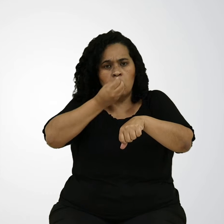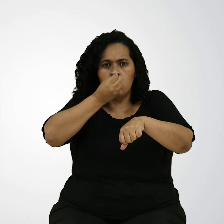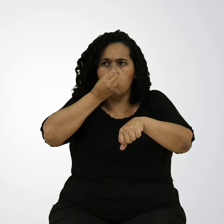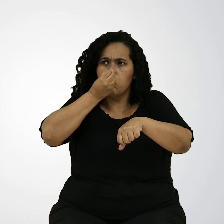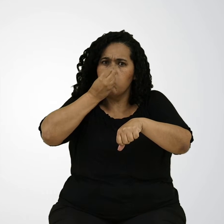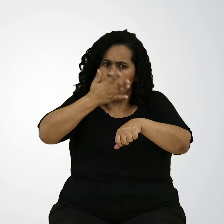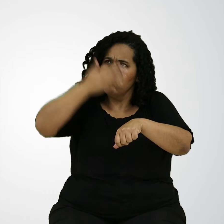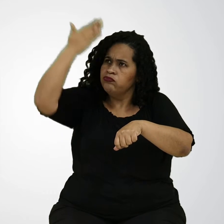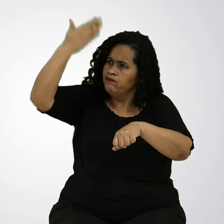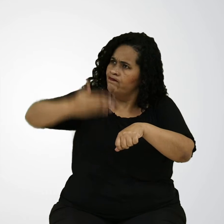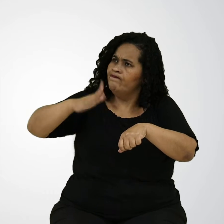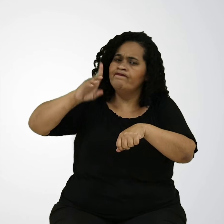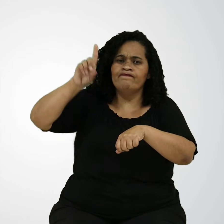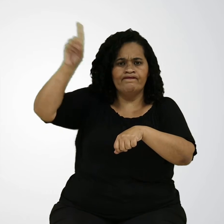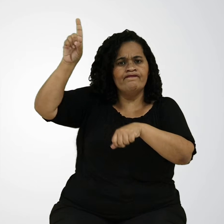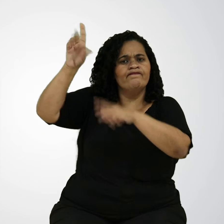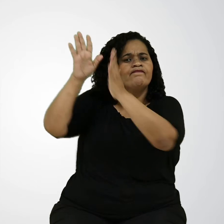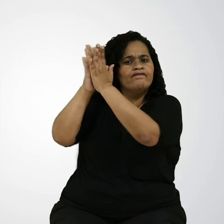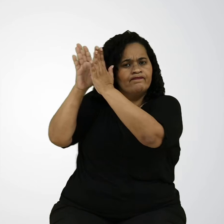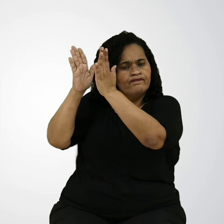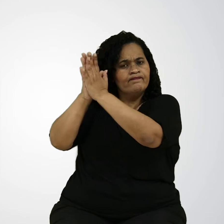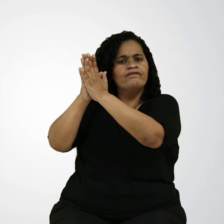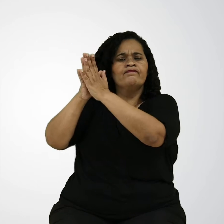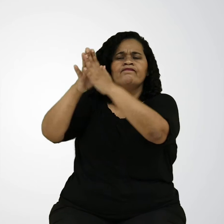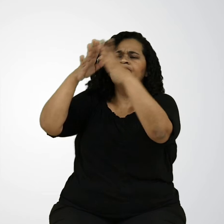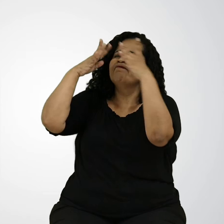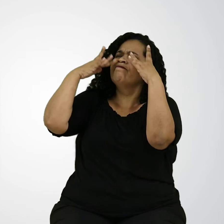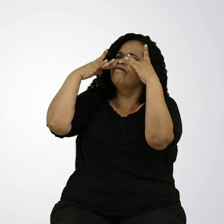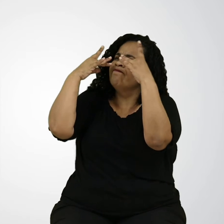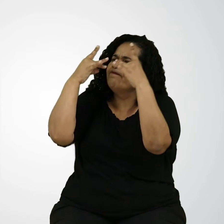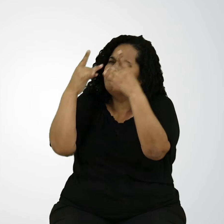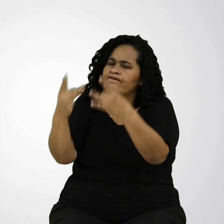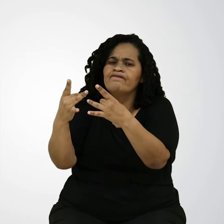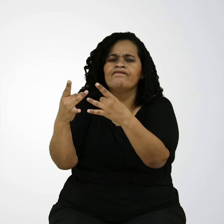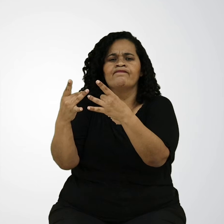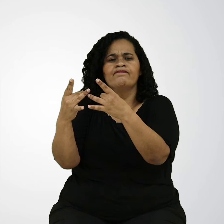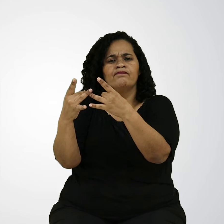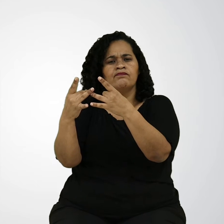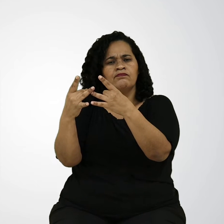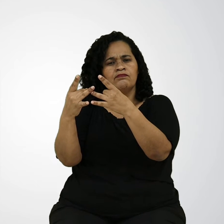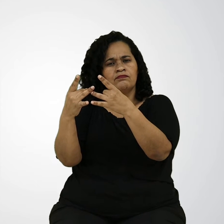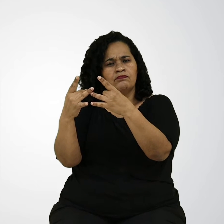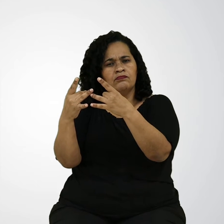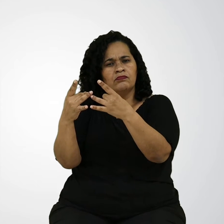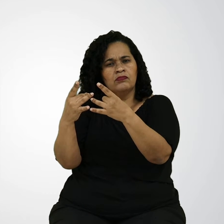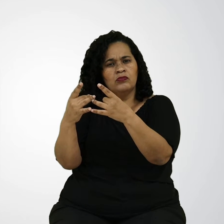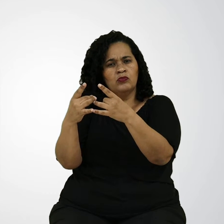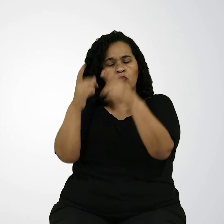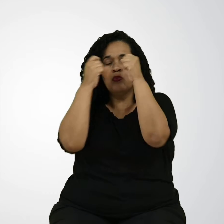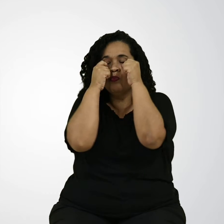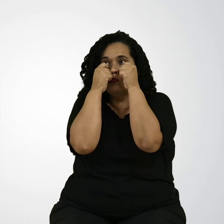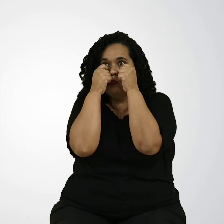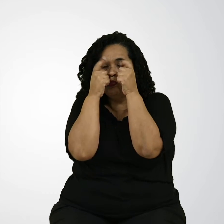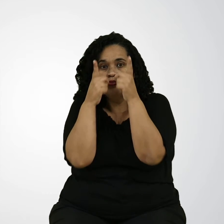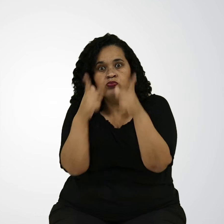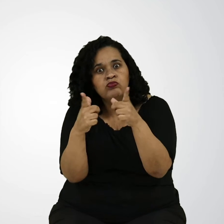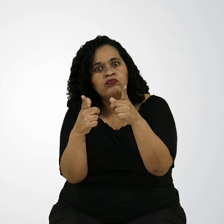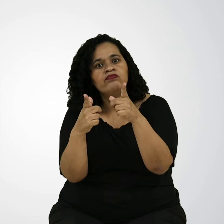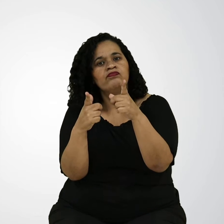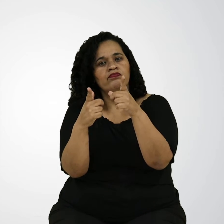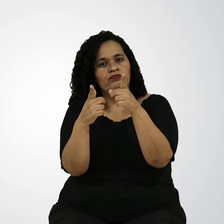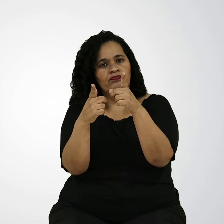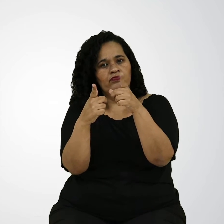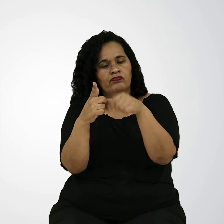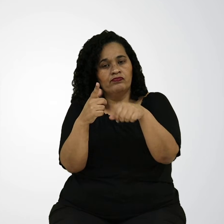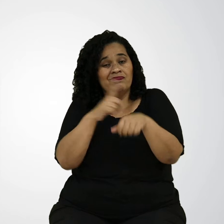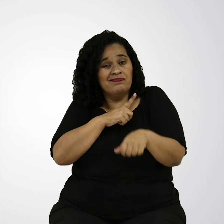Então, precisa ser uma oração atenta mesmo, não é para ser uma oração enfadonha, sonolenta, mas é preciso investir tempo